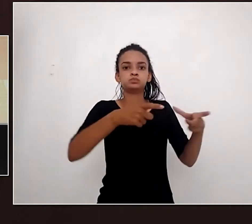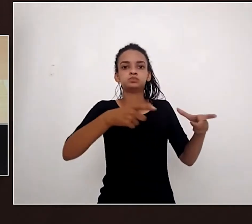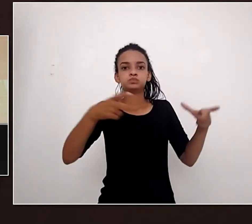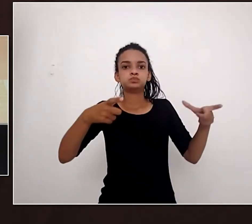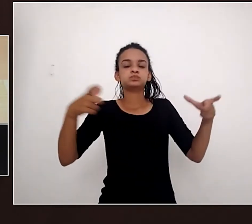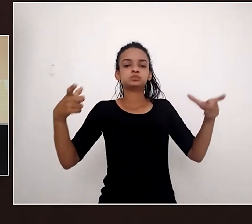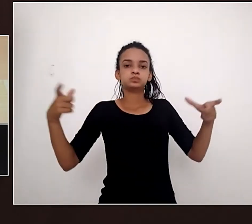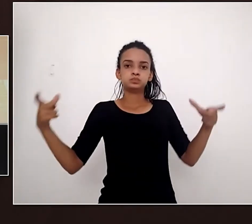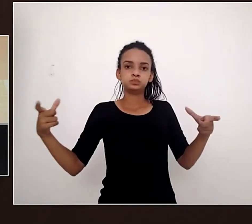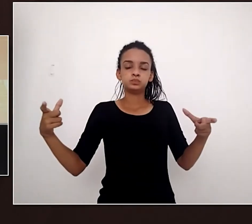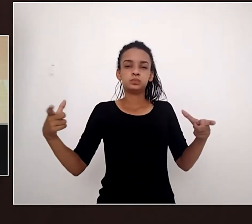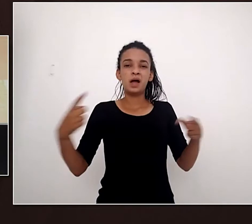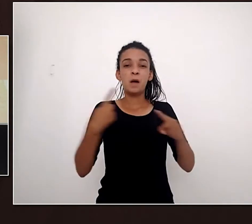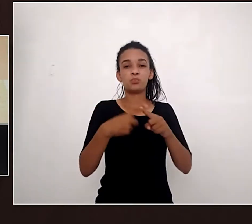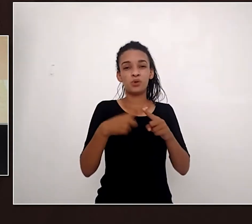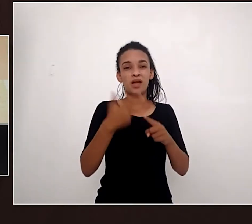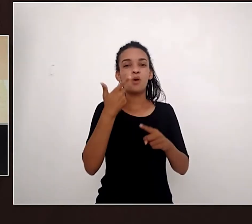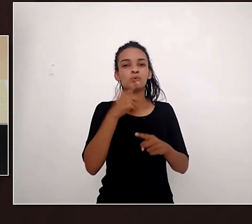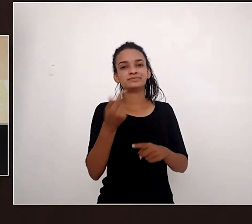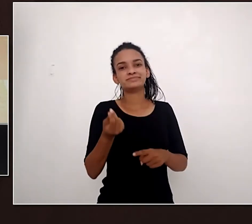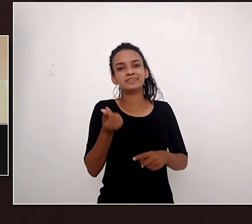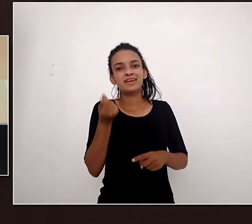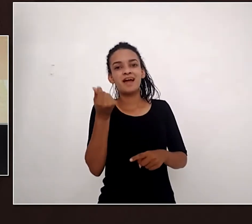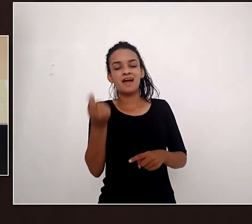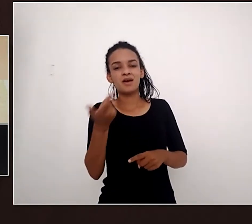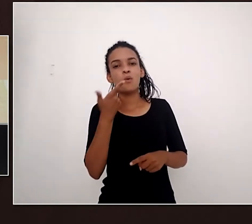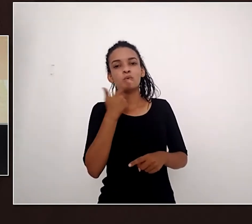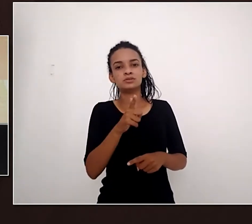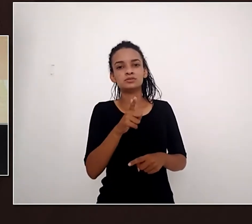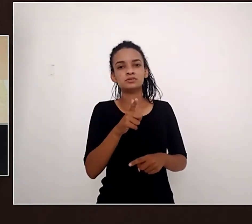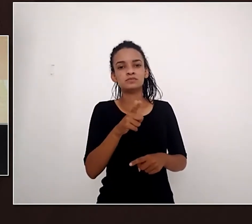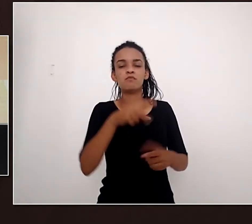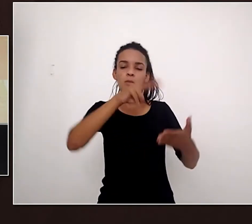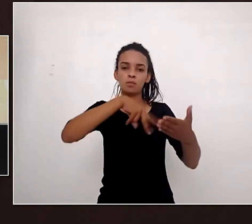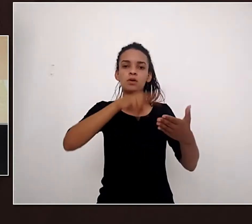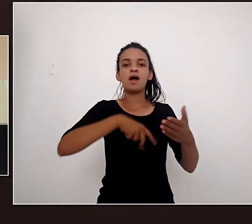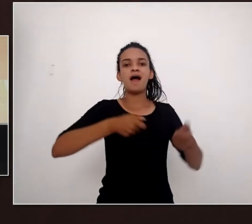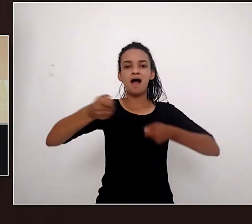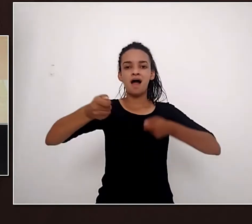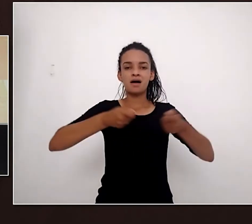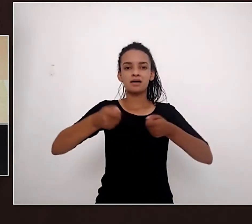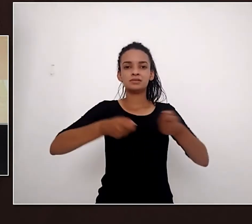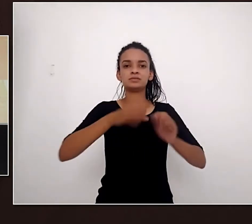dar uma olhada, é bom recordar, Atos 19, 24.